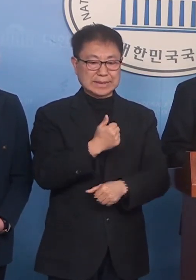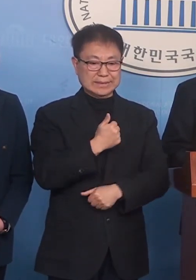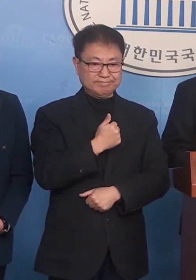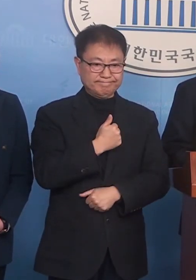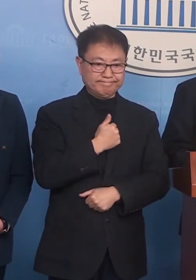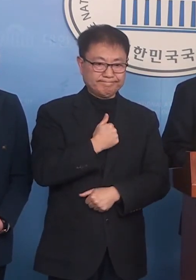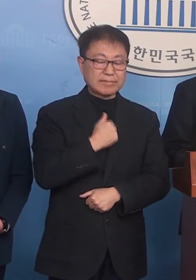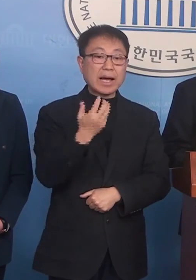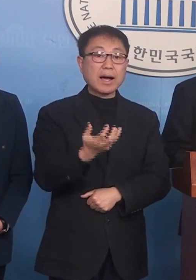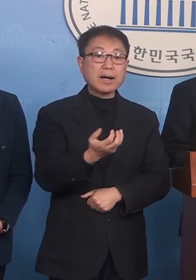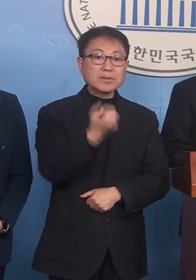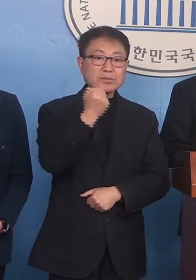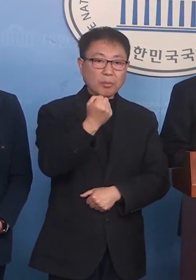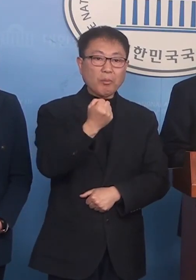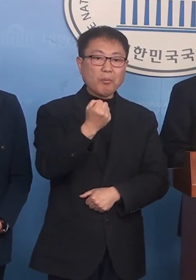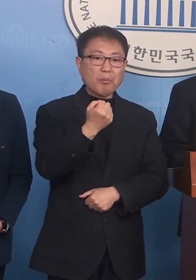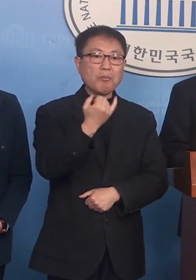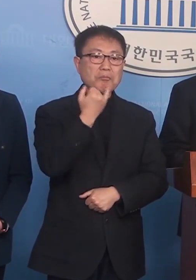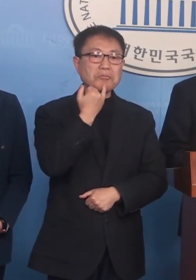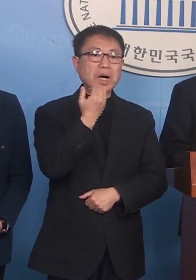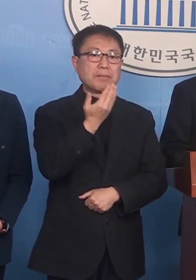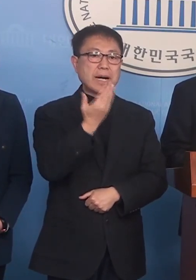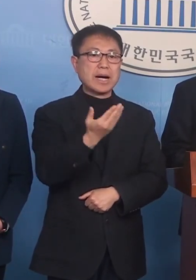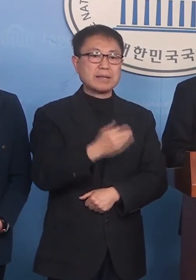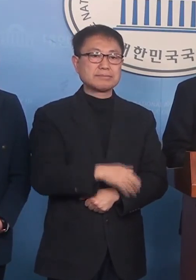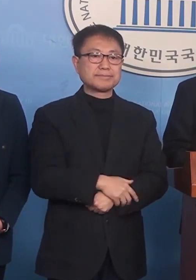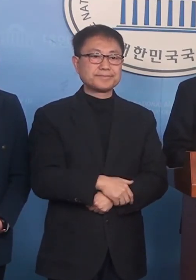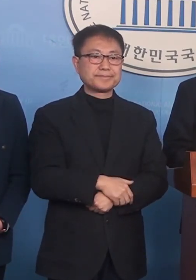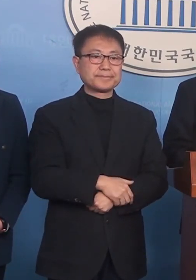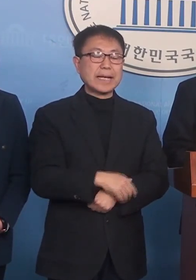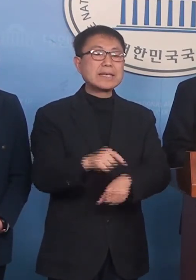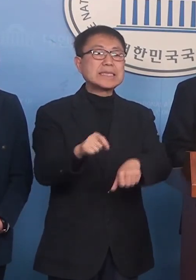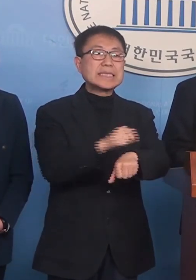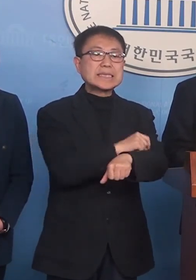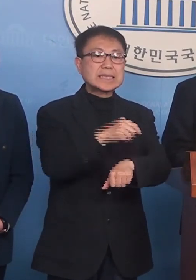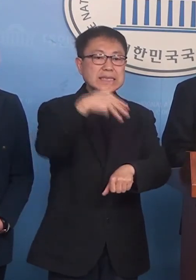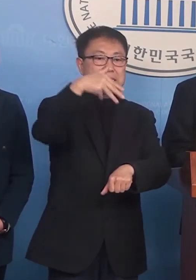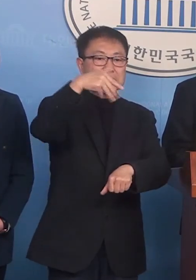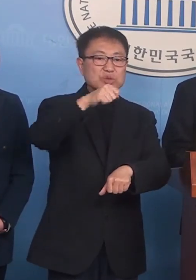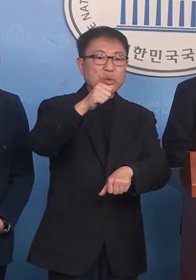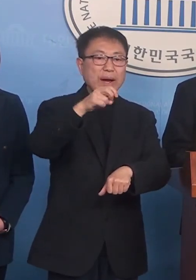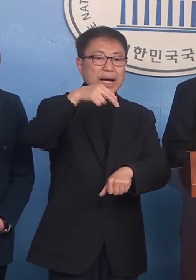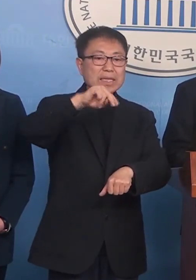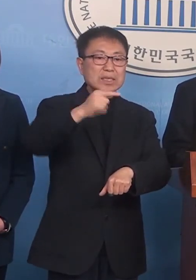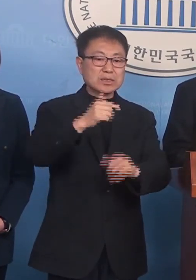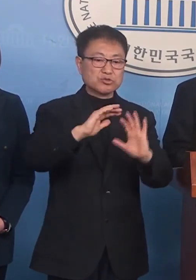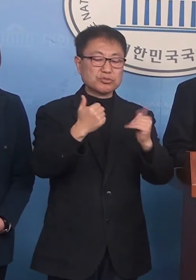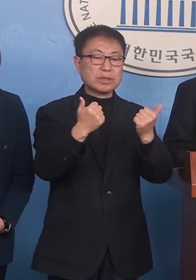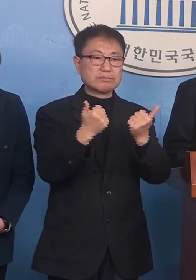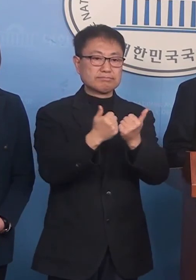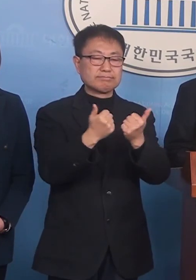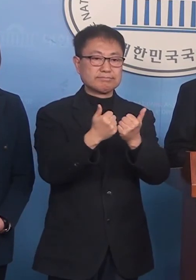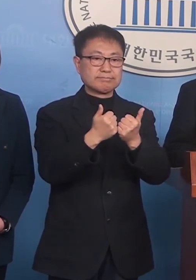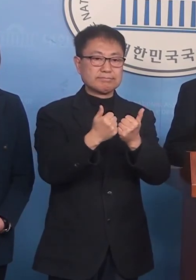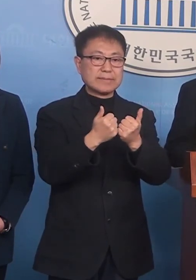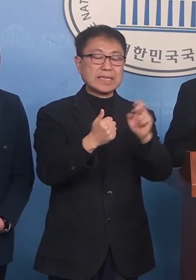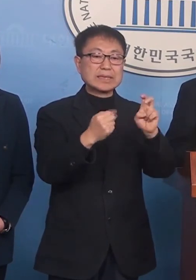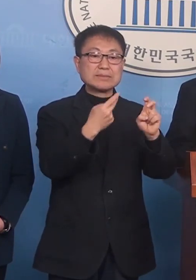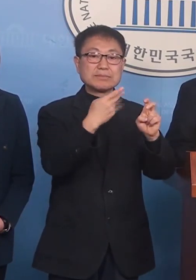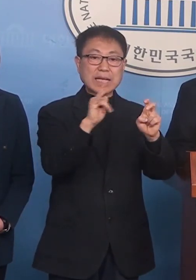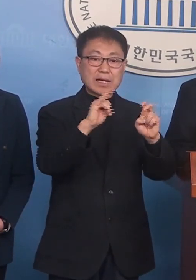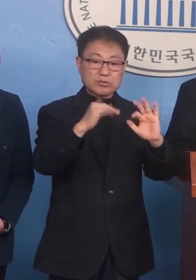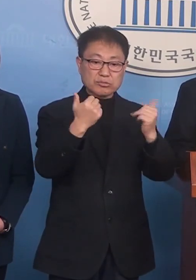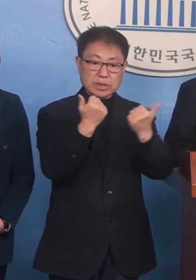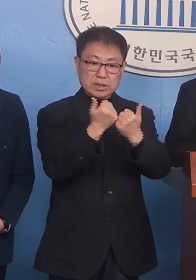자긍심을 가지셔도 무방하리라 이렇게 생각합니다. 특히 우리 추혜선 의원님은 20대